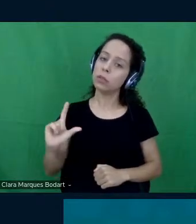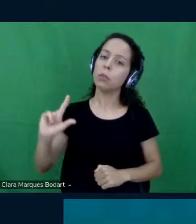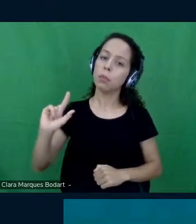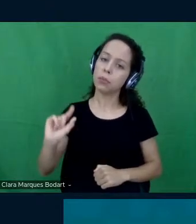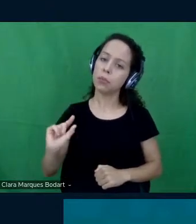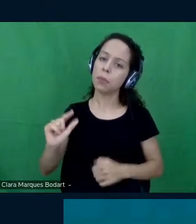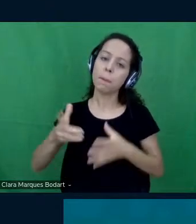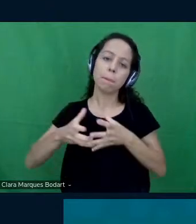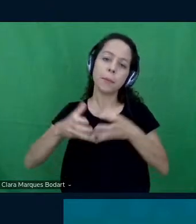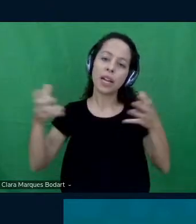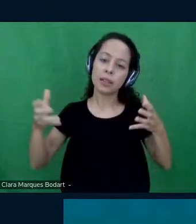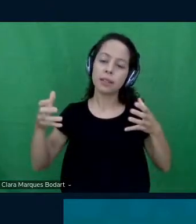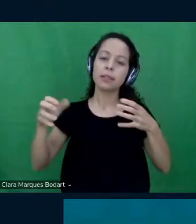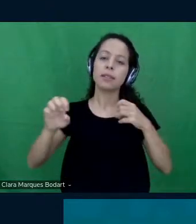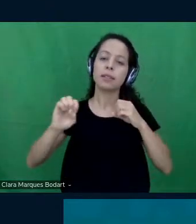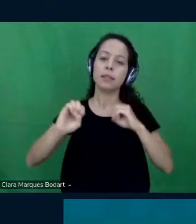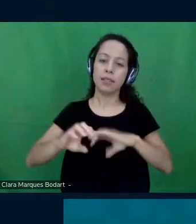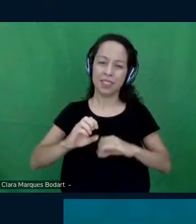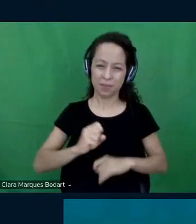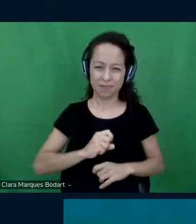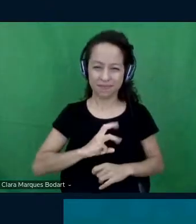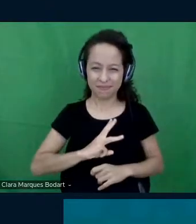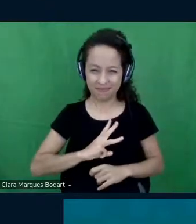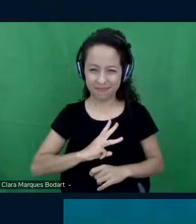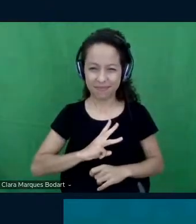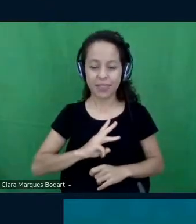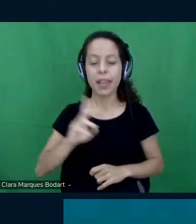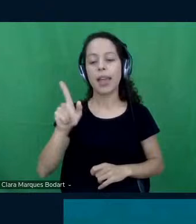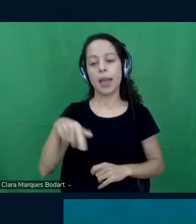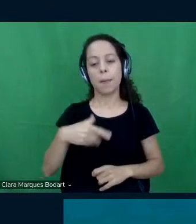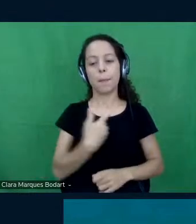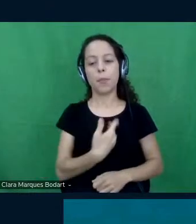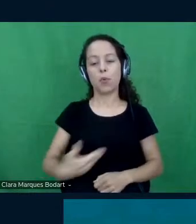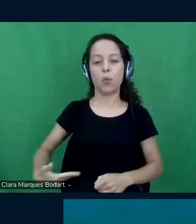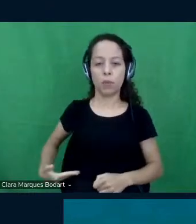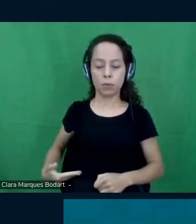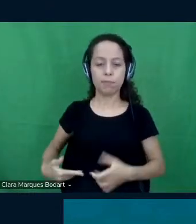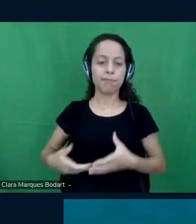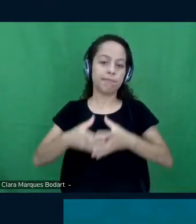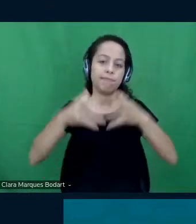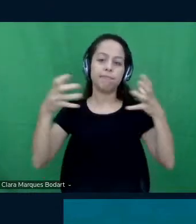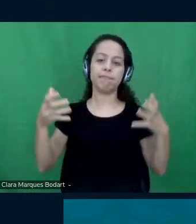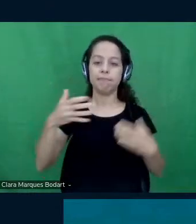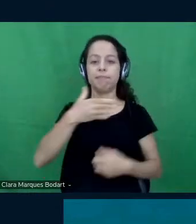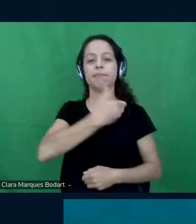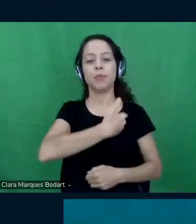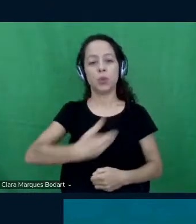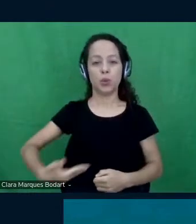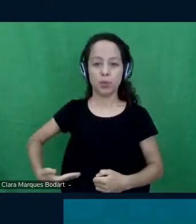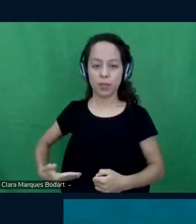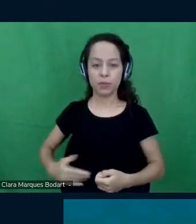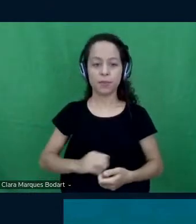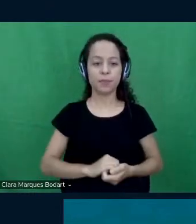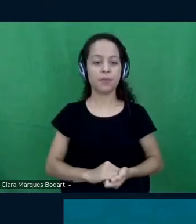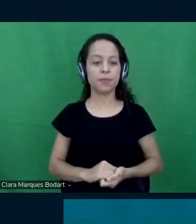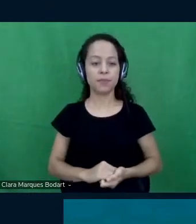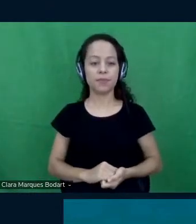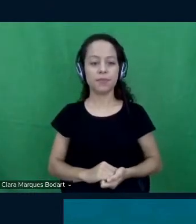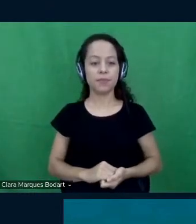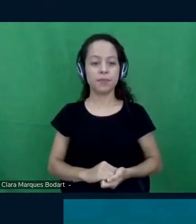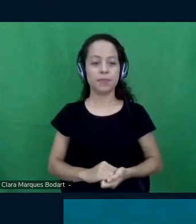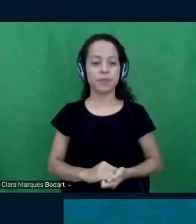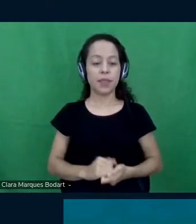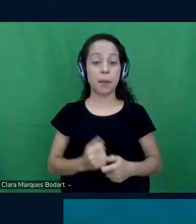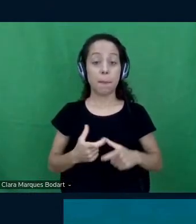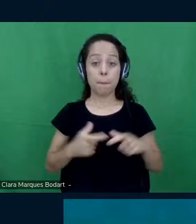na responsabilidade da matrícula do ensino médio no Brasil, da formação da juventude brasileira. Então, é nesse